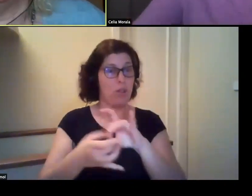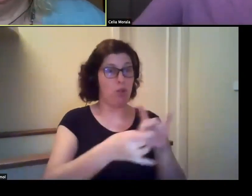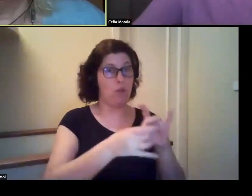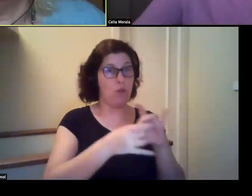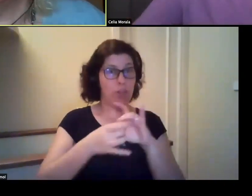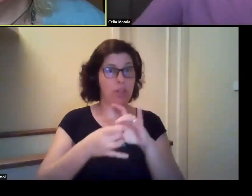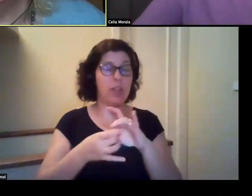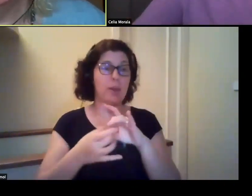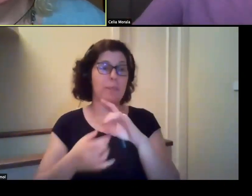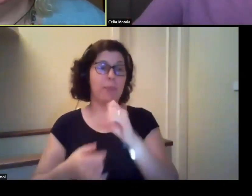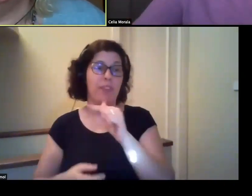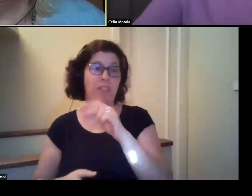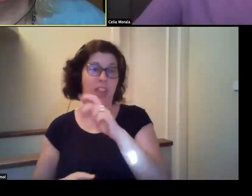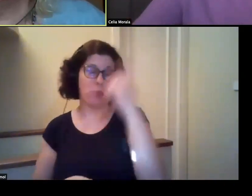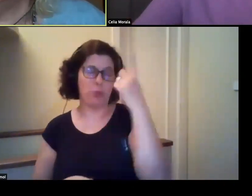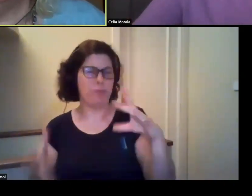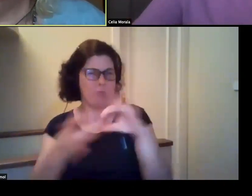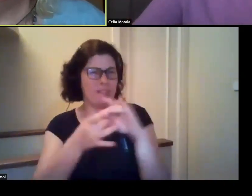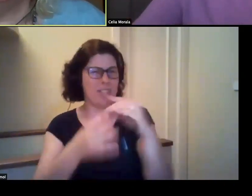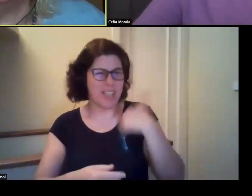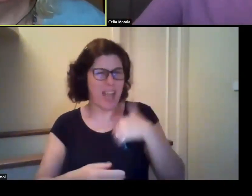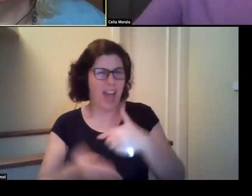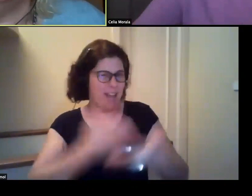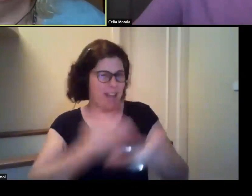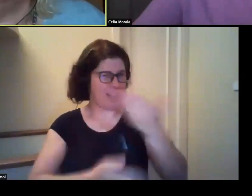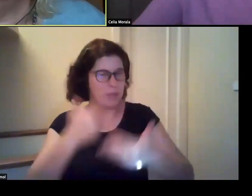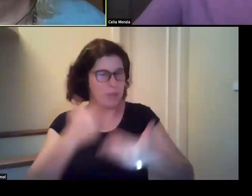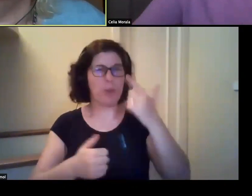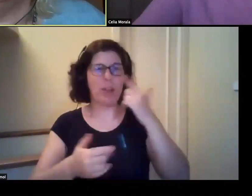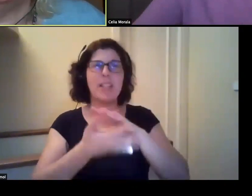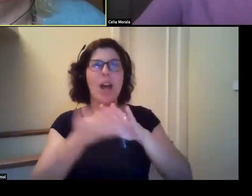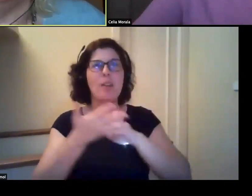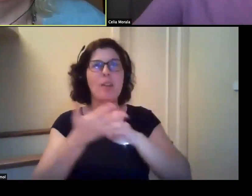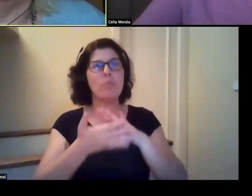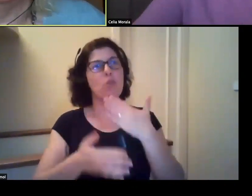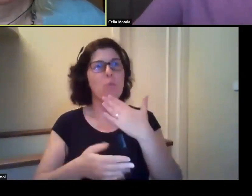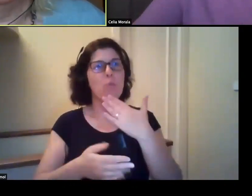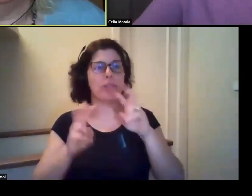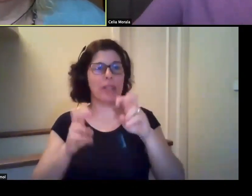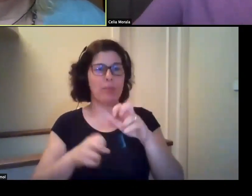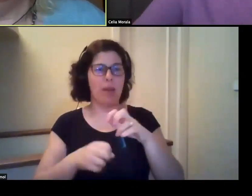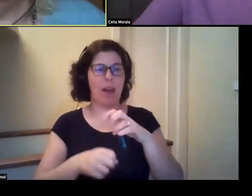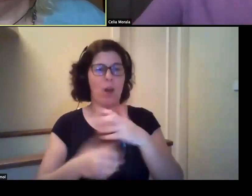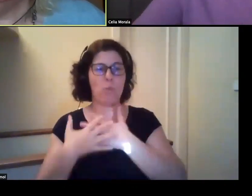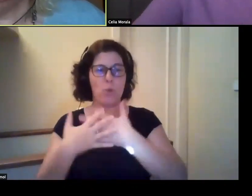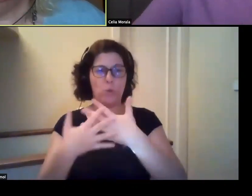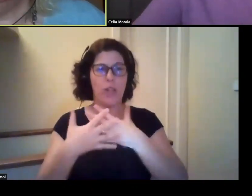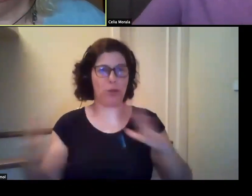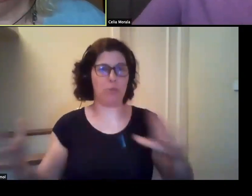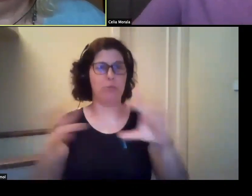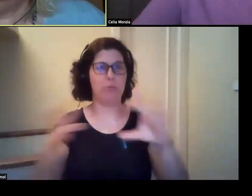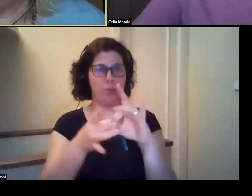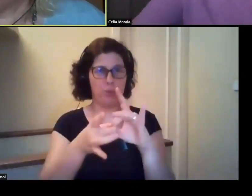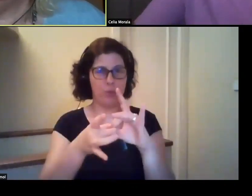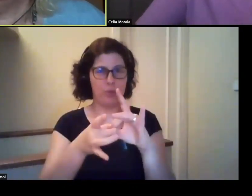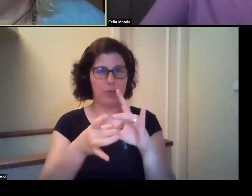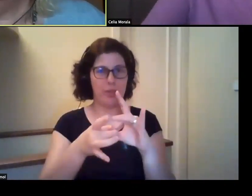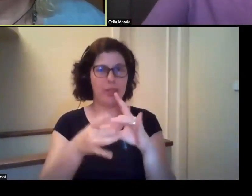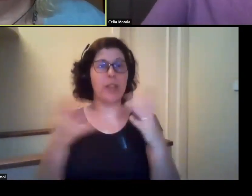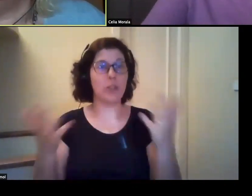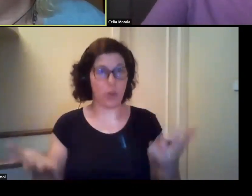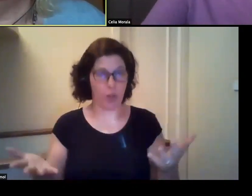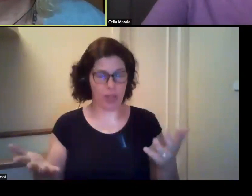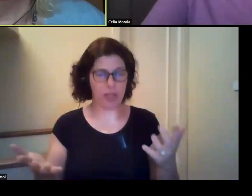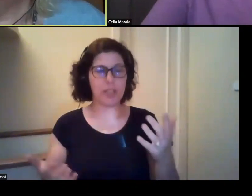que ya existe, pero en este caso hablaríamos de una alianza en el ámbito de voluntariado. Entonces, en lo que tenga que ver